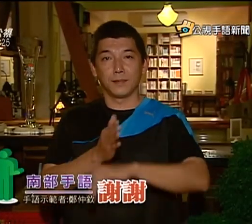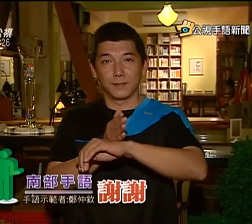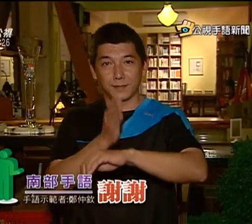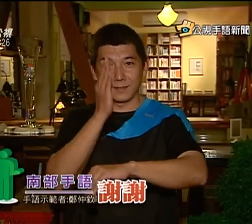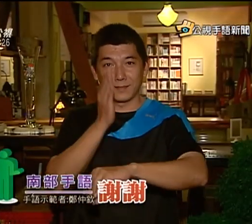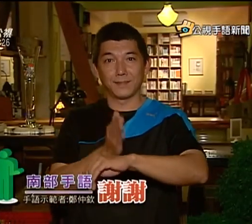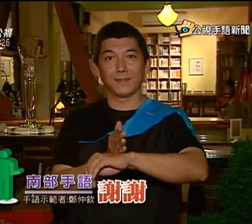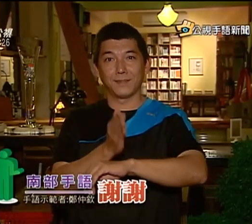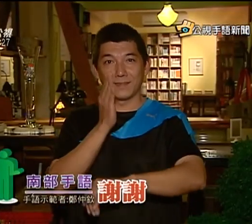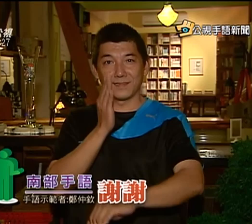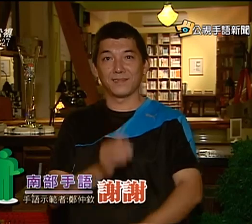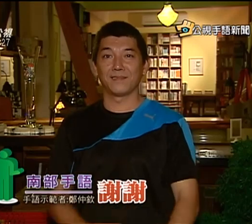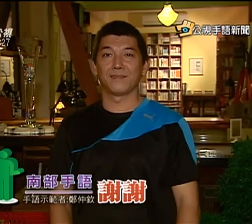谢谢。